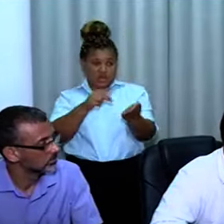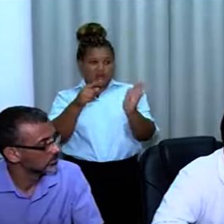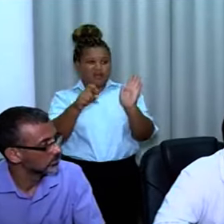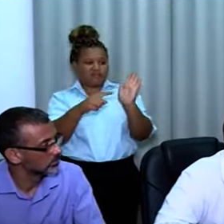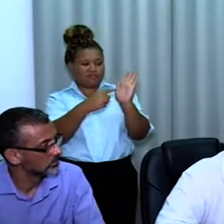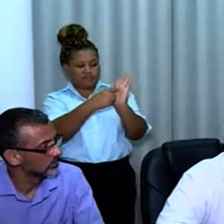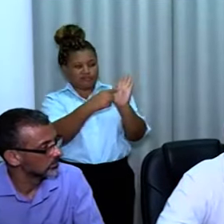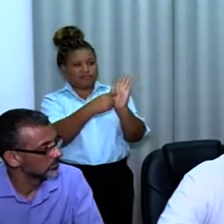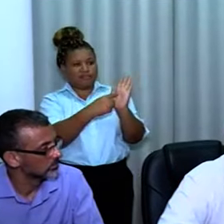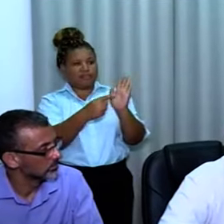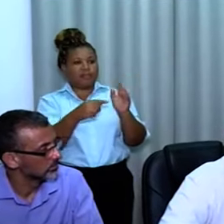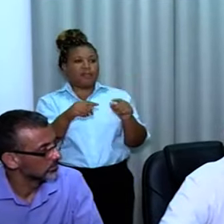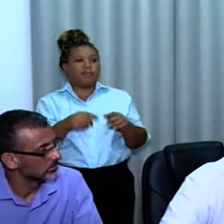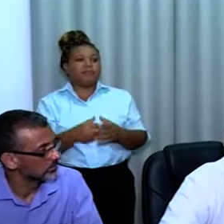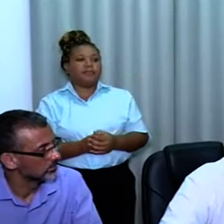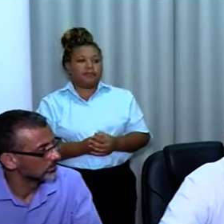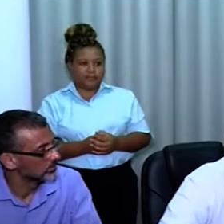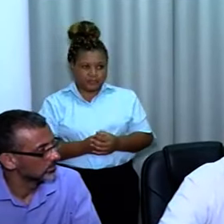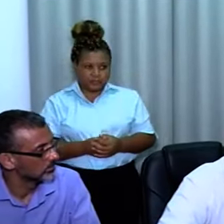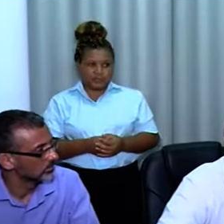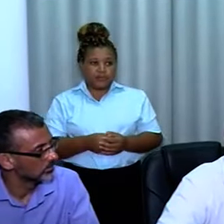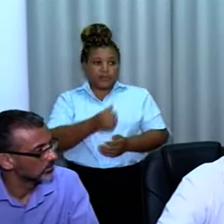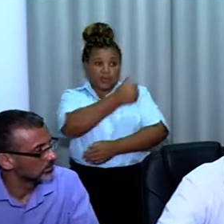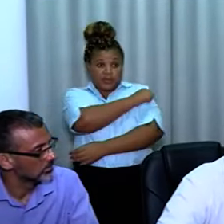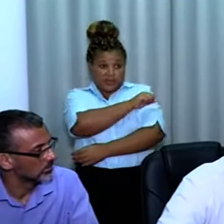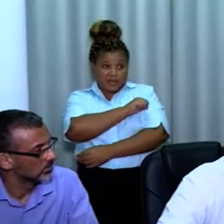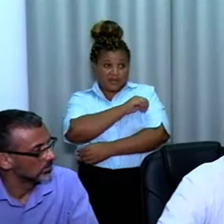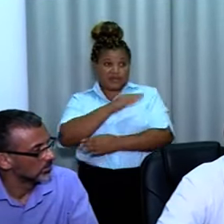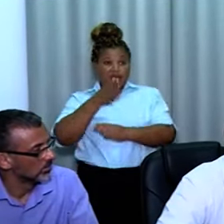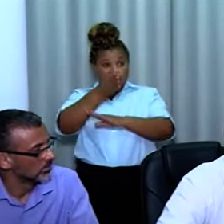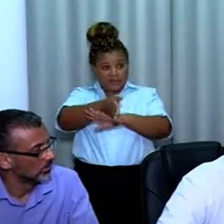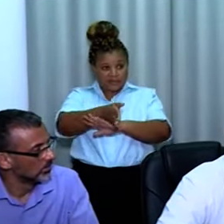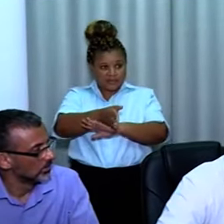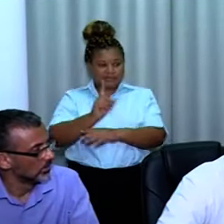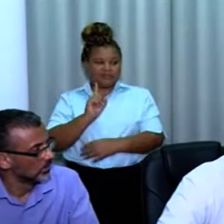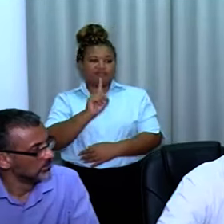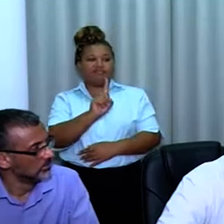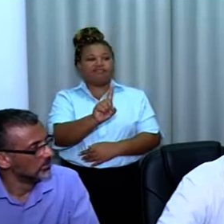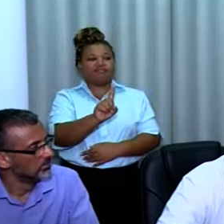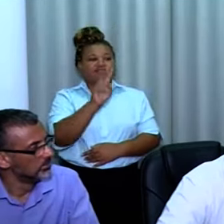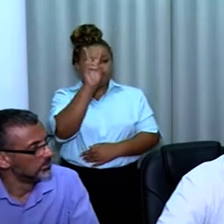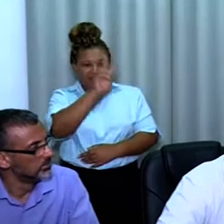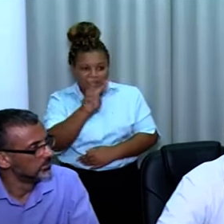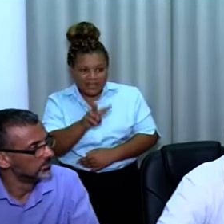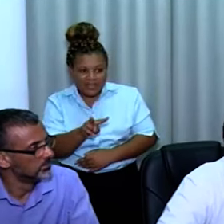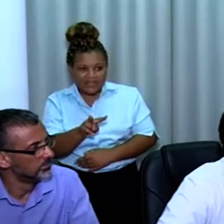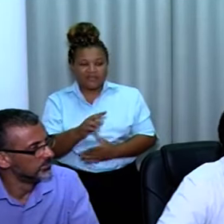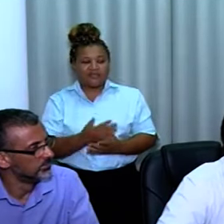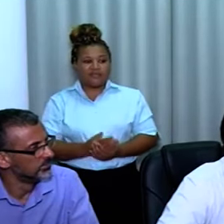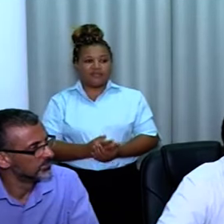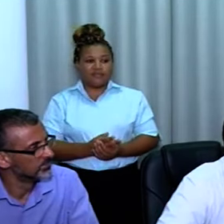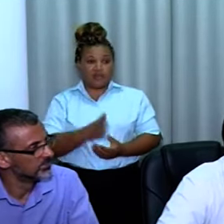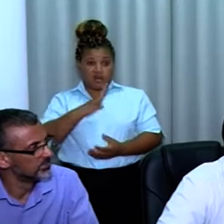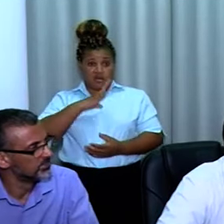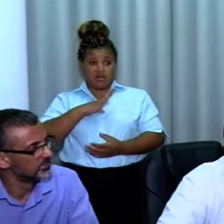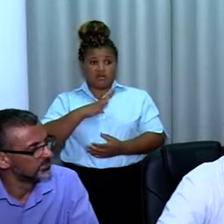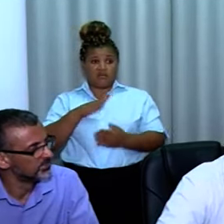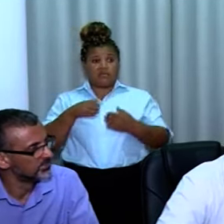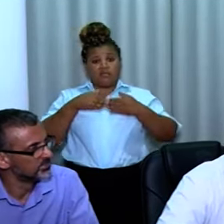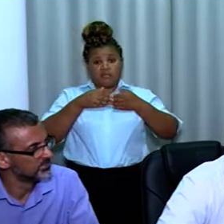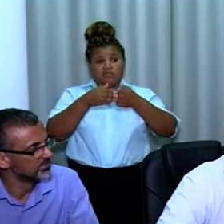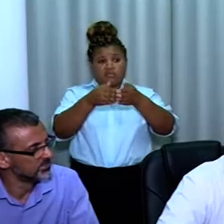informer, sanitaire informer, ils ont fait clearance sur un bateau, qui sont bateau cargo, qui sont bateau privé aussi tout. Il y en a bateau qui gagne clear côté de l'island